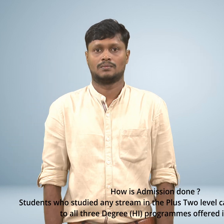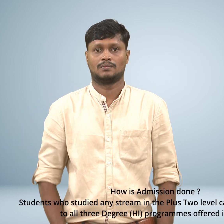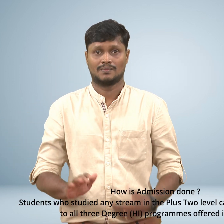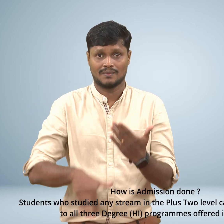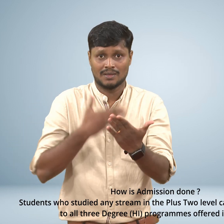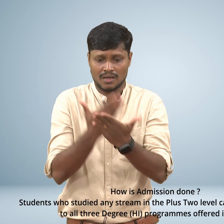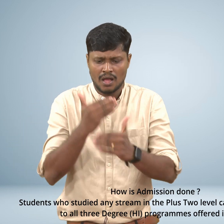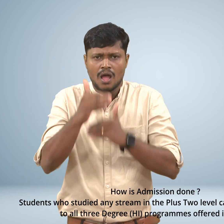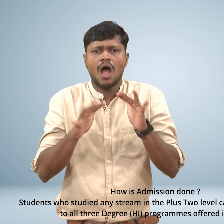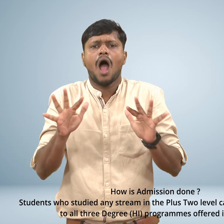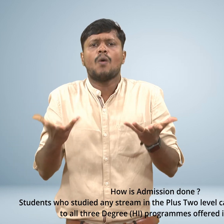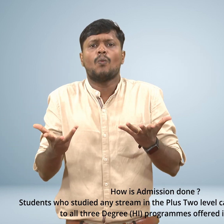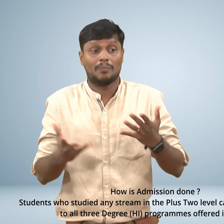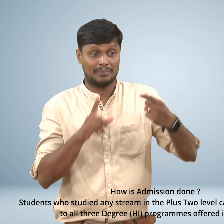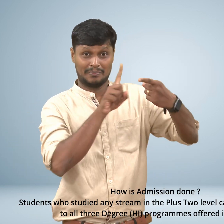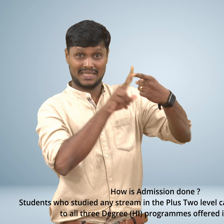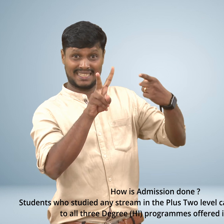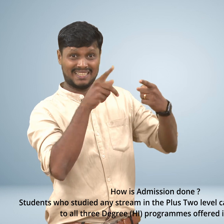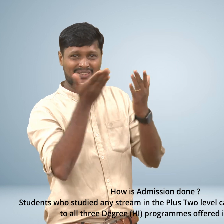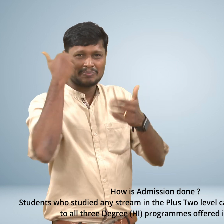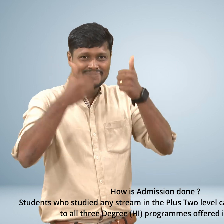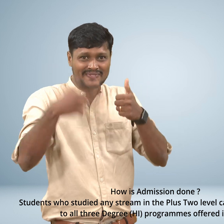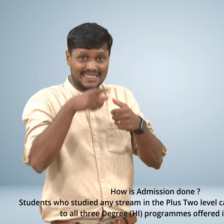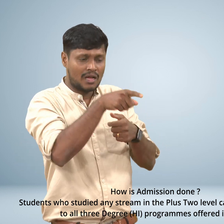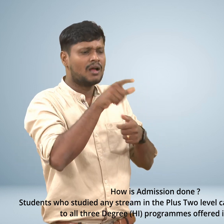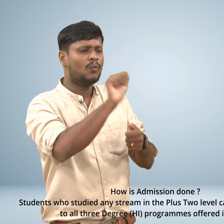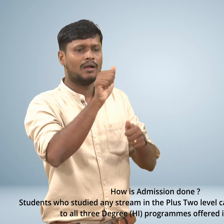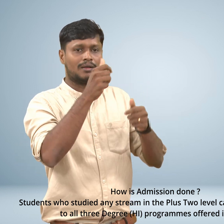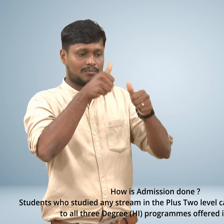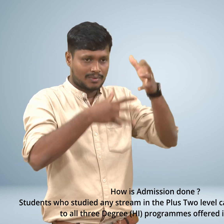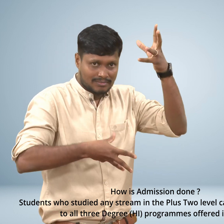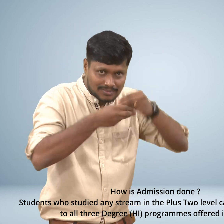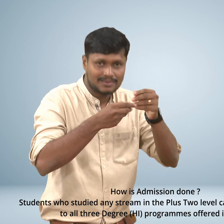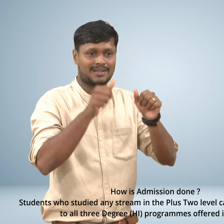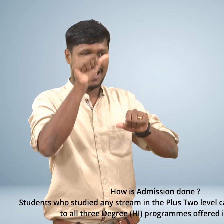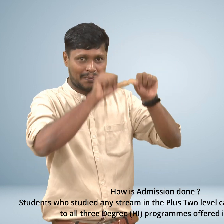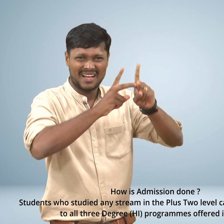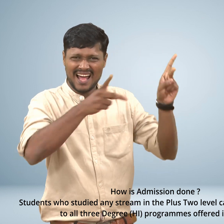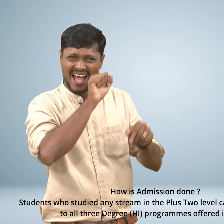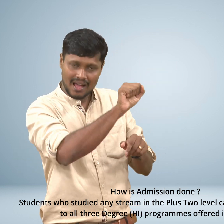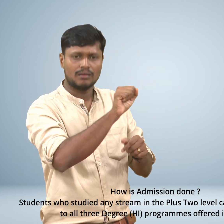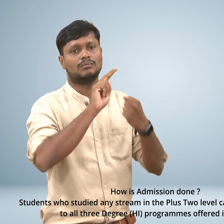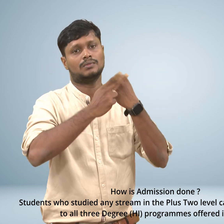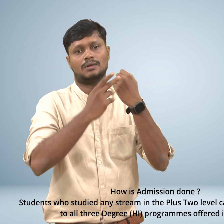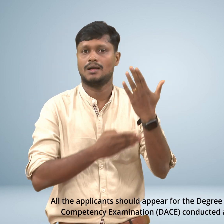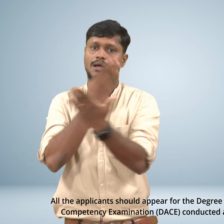ഇതിലേക്ക് എങ്ങനെയാണ് അപ്ലൈ ചെയ്യേണ്ടത്? +2 അഥവാ VHSC കഴിഞ്ഞ കുട്ടികൾക്ക് ഈ കോഴ്സിലേക്ക് അപ്ലൈ ചെയ്യാം.